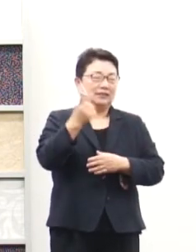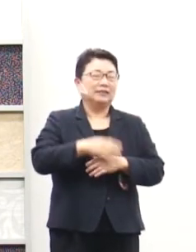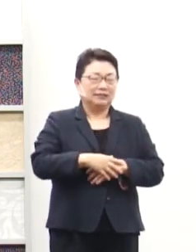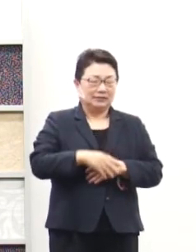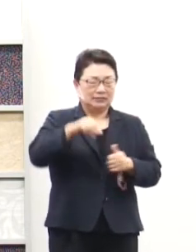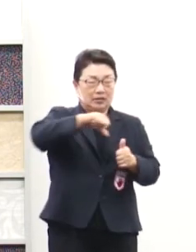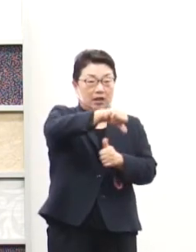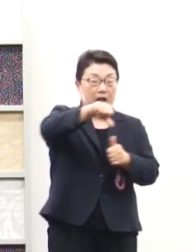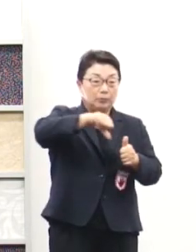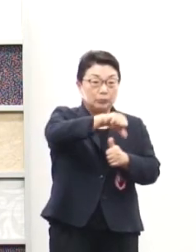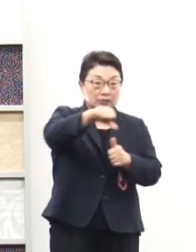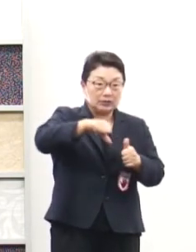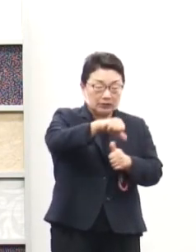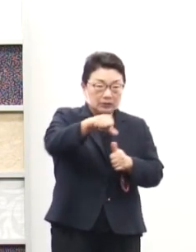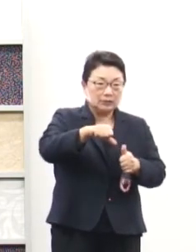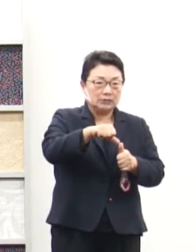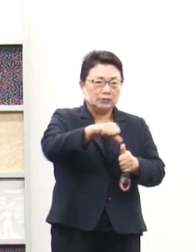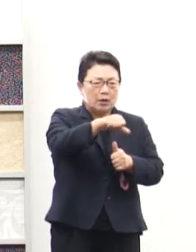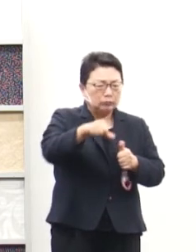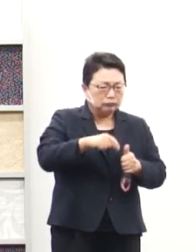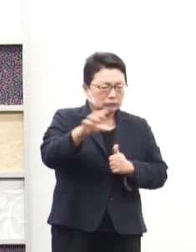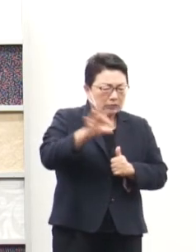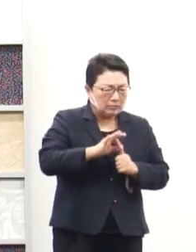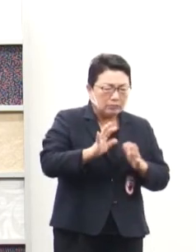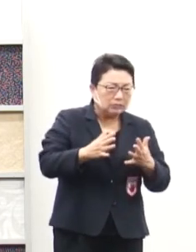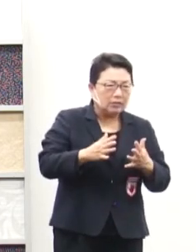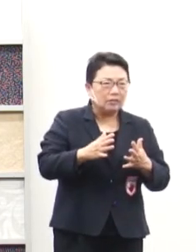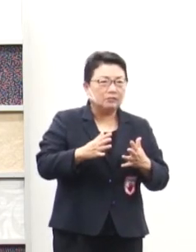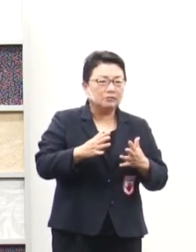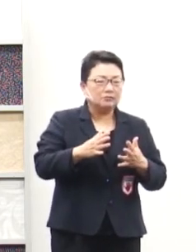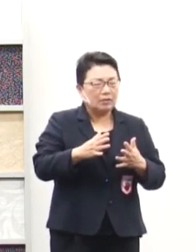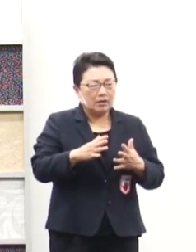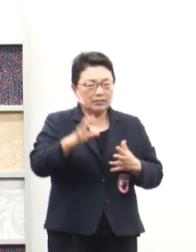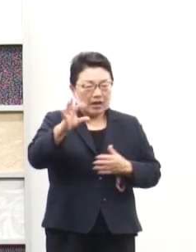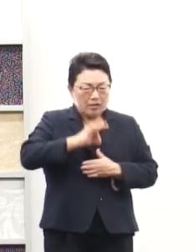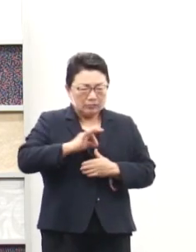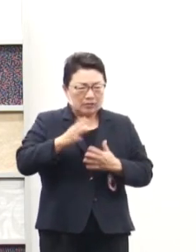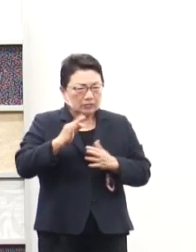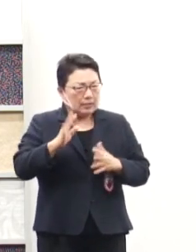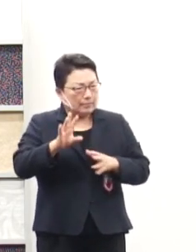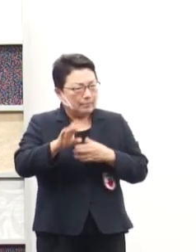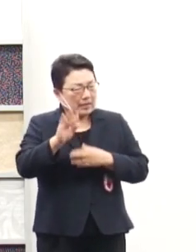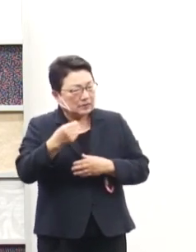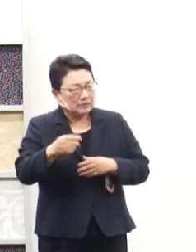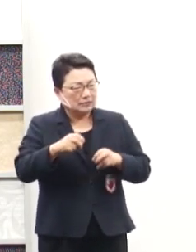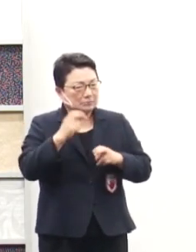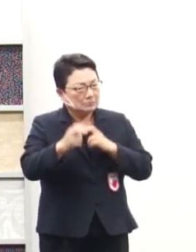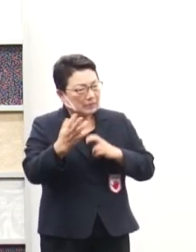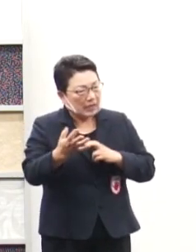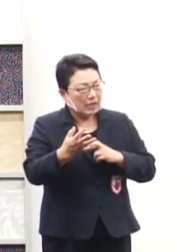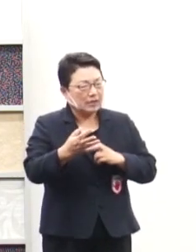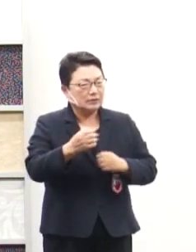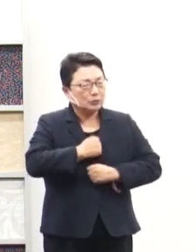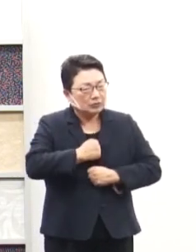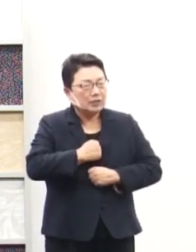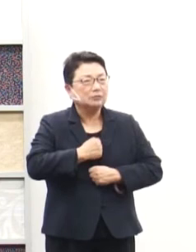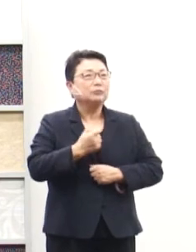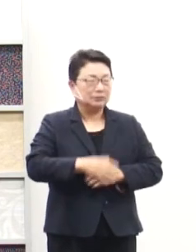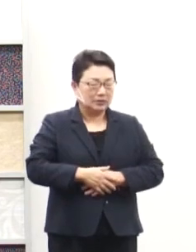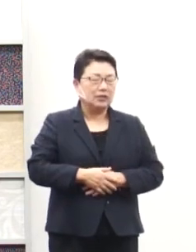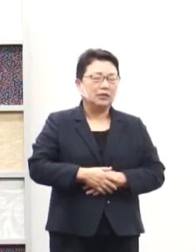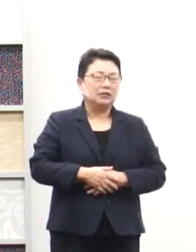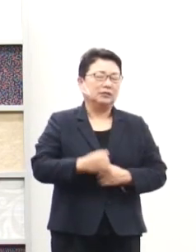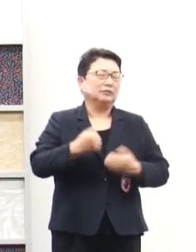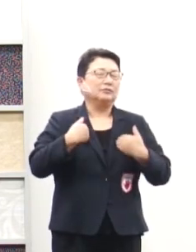プリでなんか連絡なくてもやっぱり気をつけないといけないなと思うわけでしょうし、まあ、ここはです